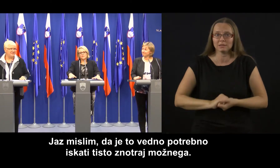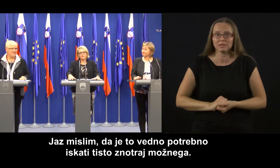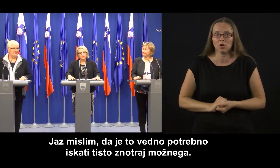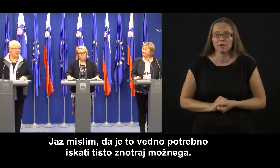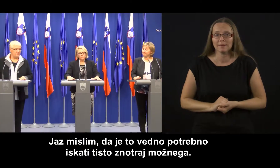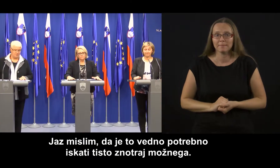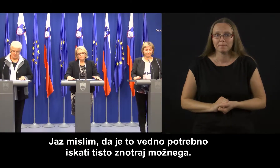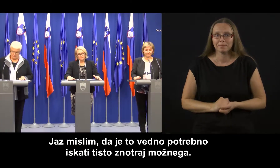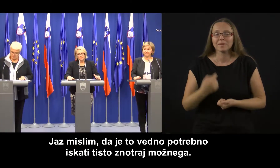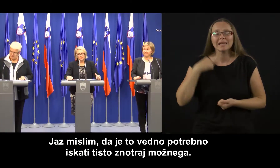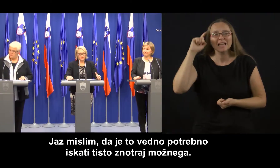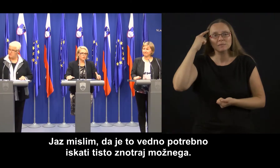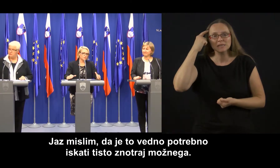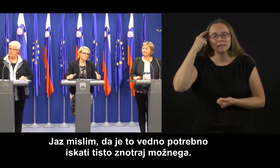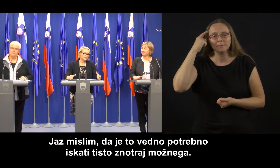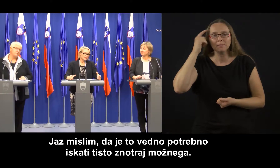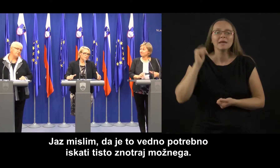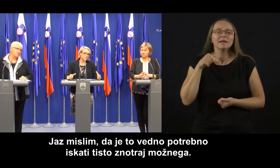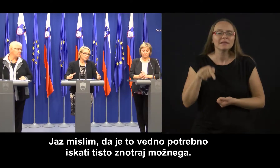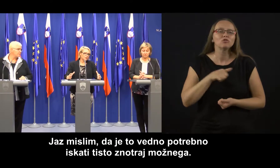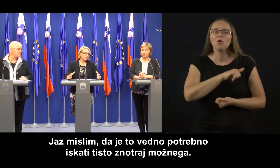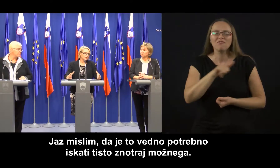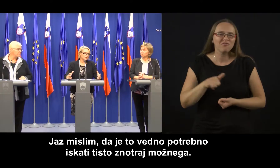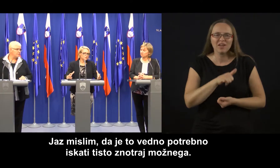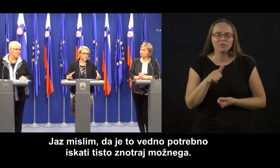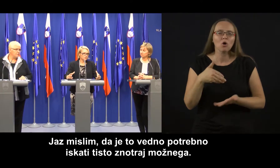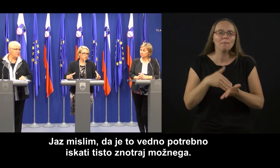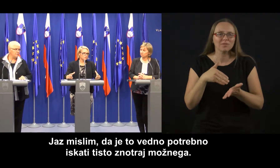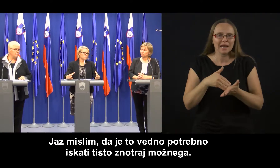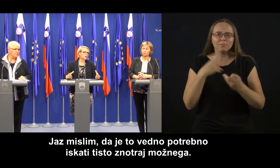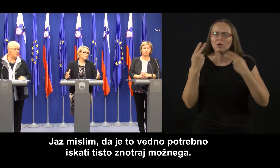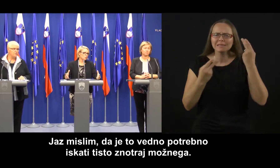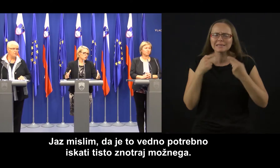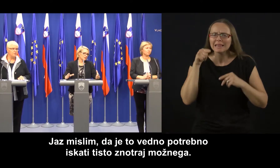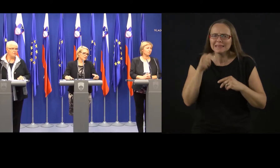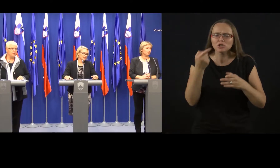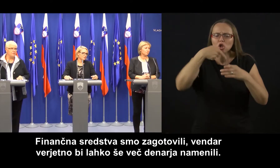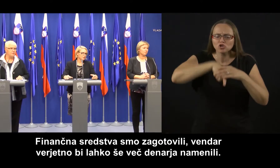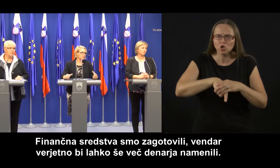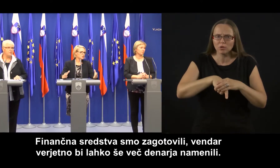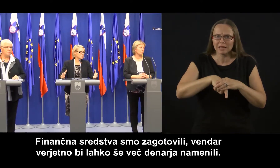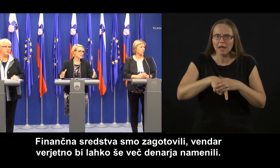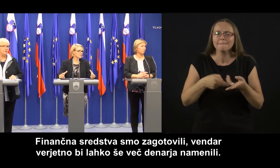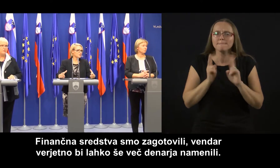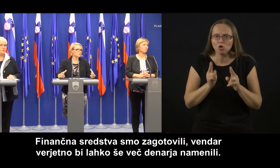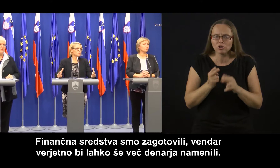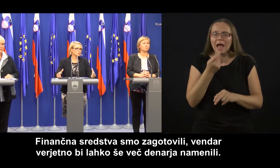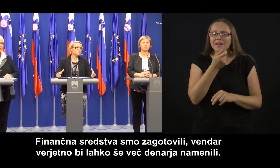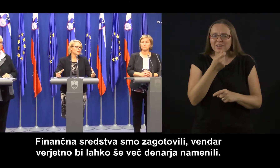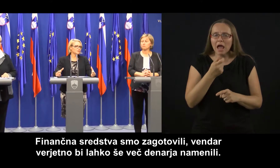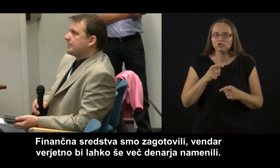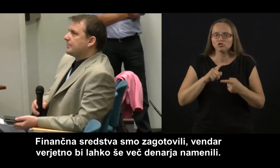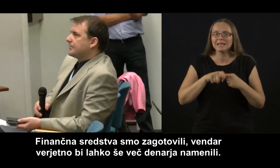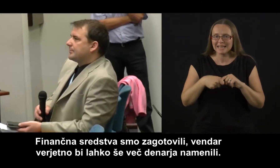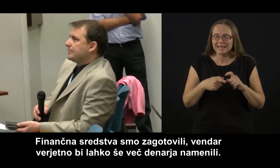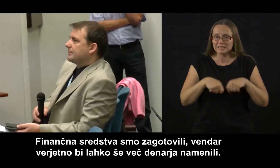jaz. Mislim, da je tu vedno je potrebno iskati tisto znotraj možnega. Ne. Finančna sredstva smo